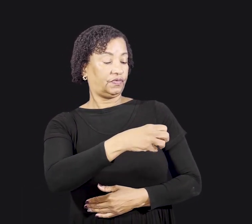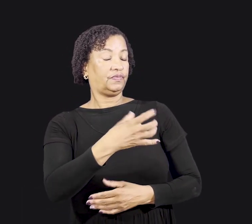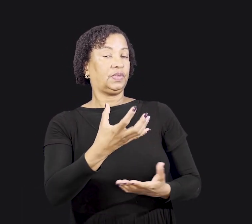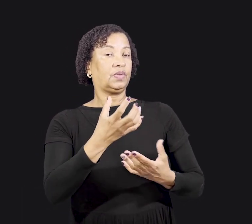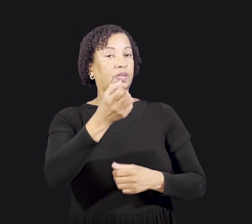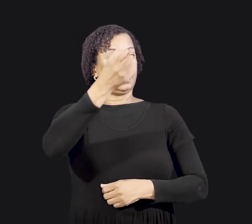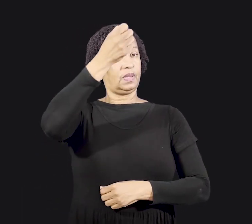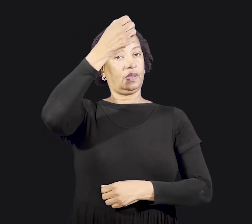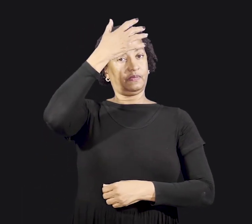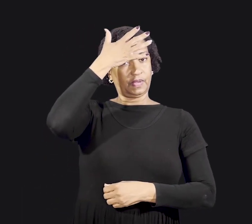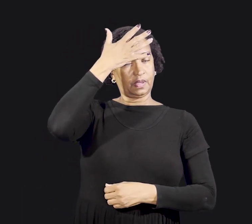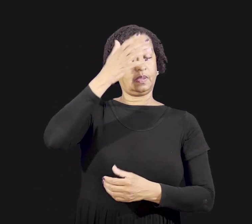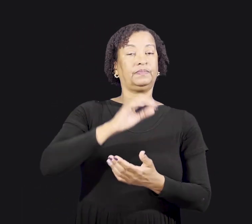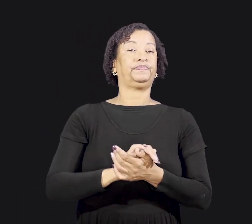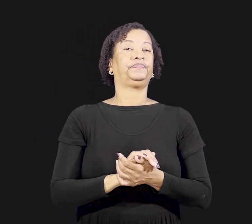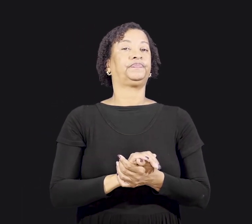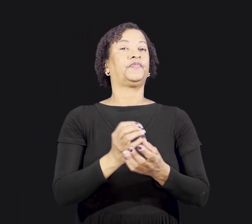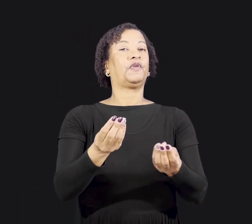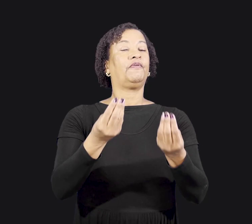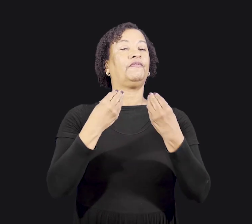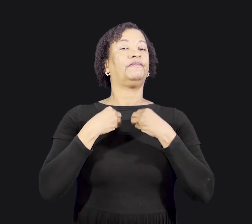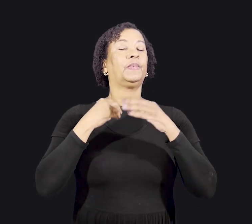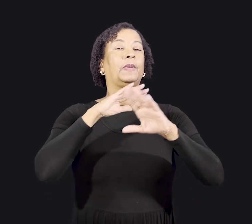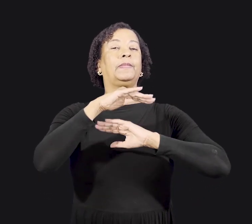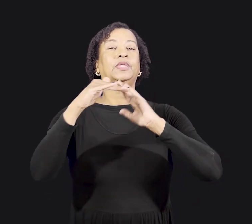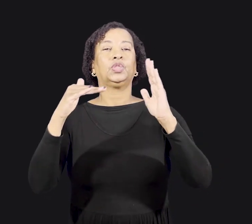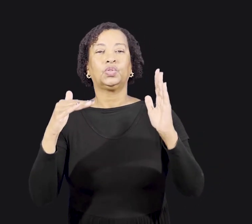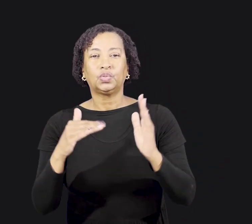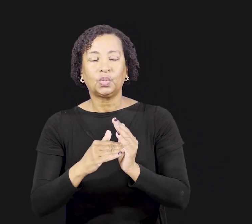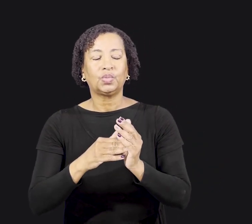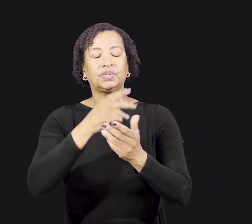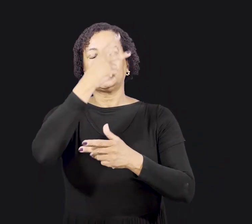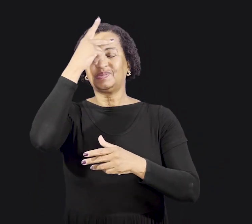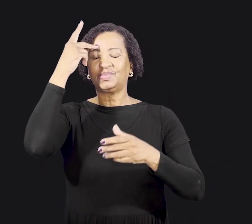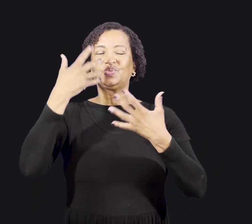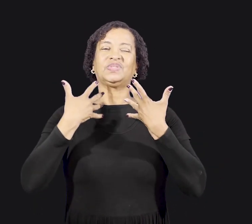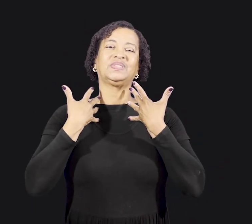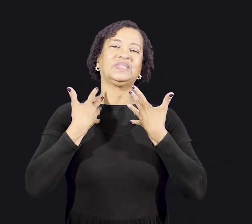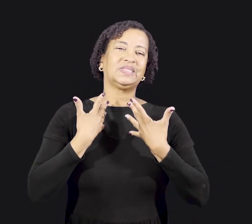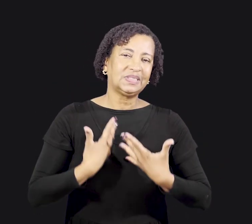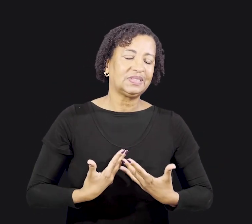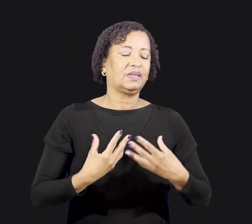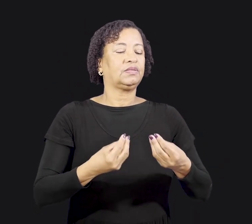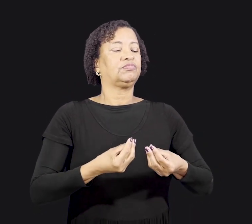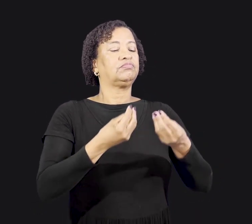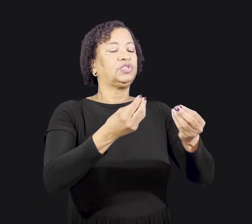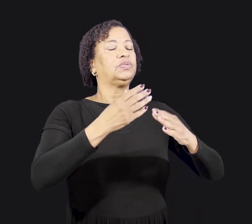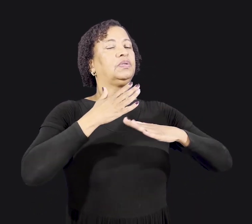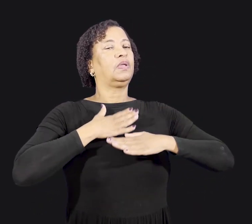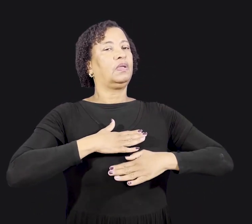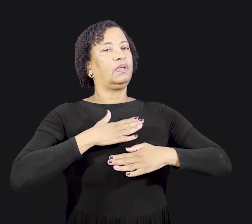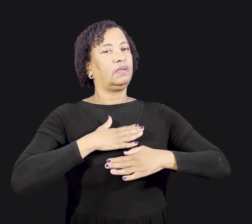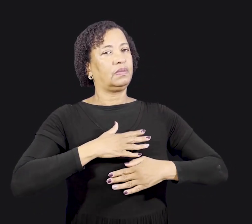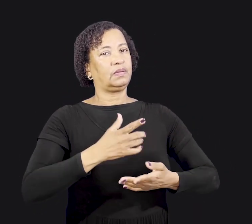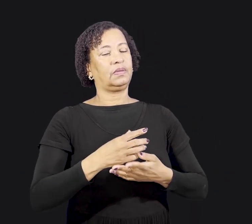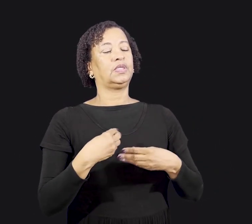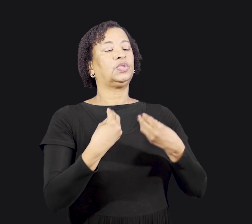revelar. Venham a mim todos os que estão cansados e sobrecarregados, e eu lhes darei descanso. Tomem sobre vocês